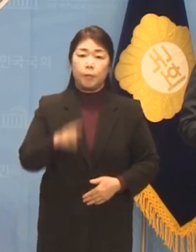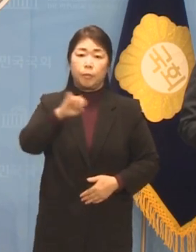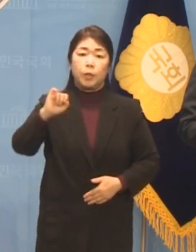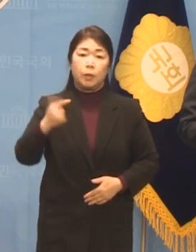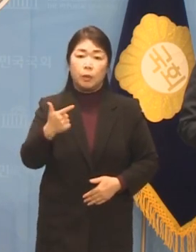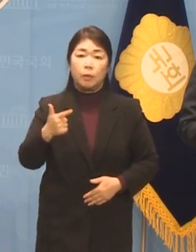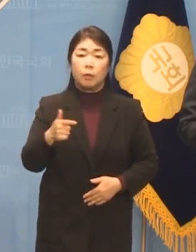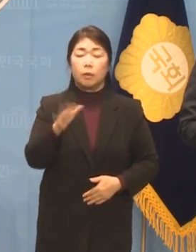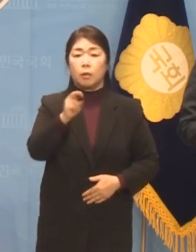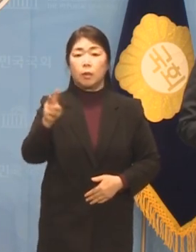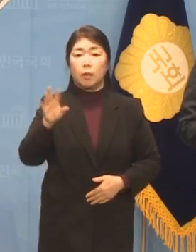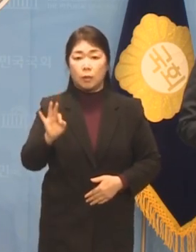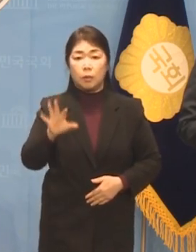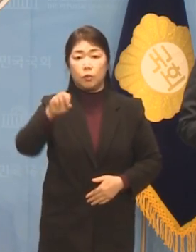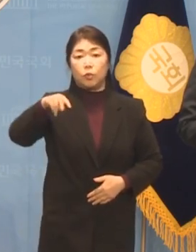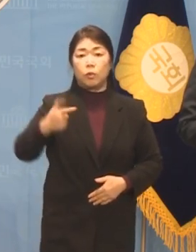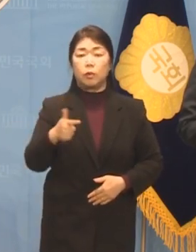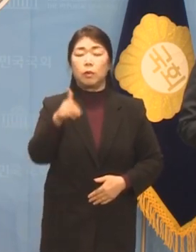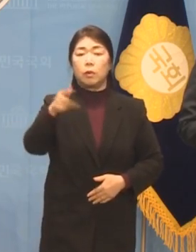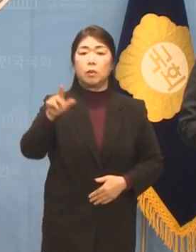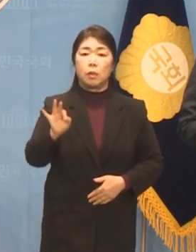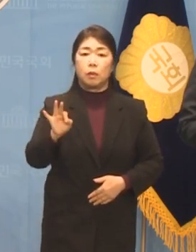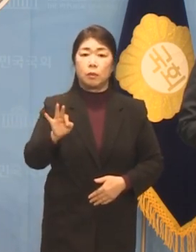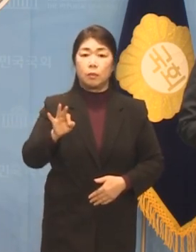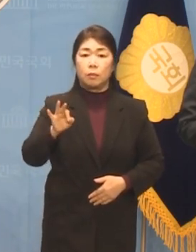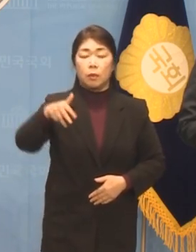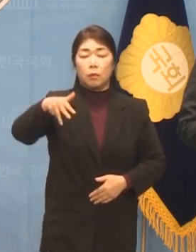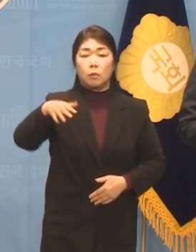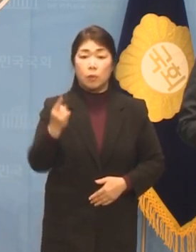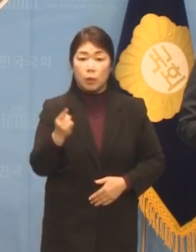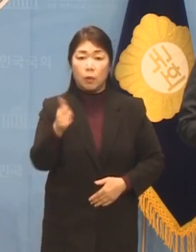민형배, 양이원영, 윤영덕, 장경태,